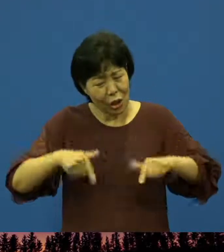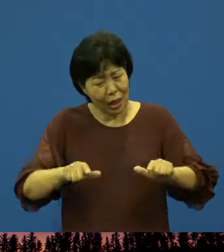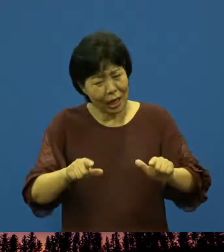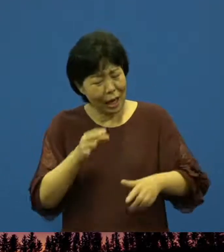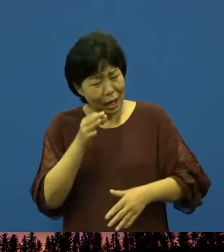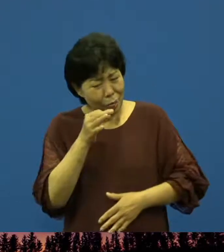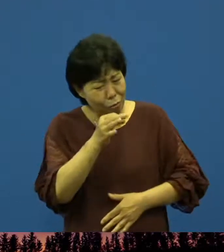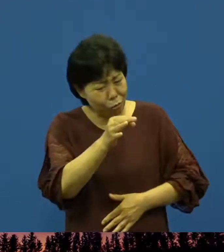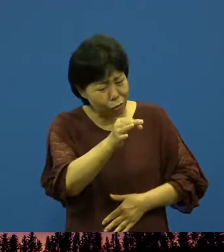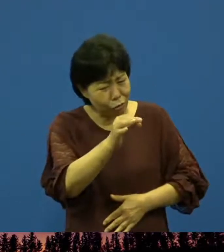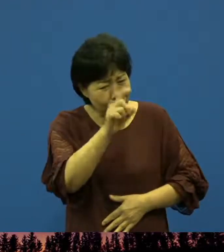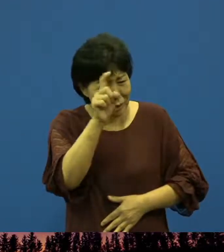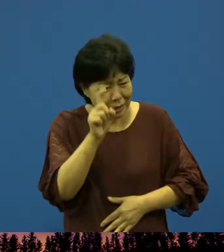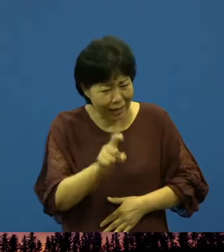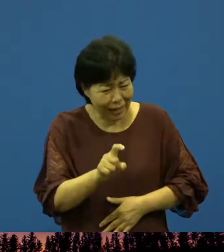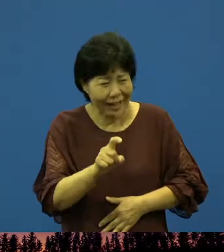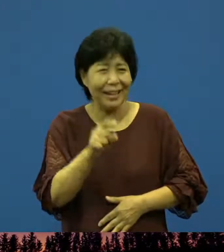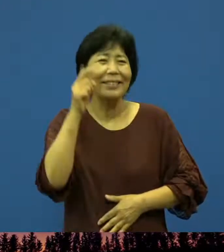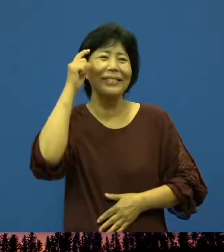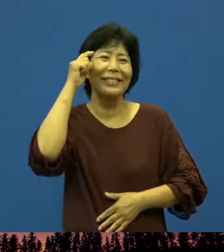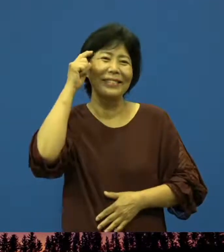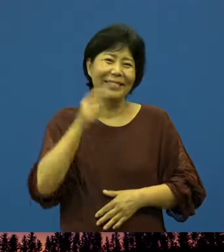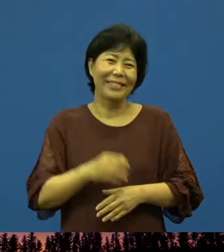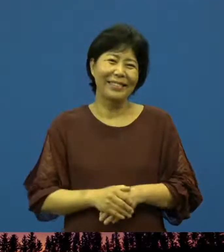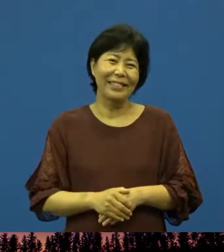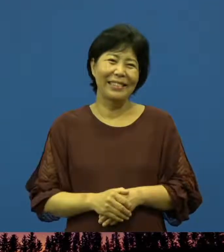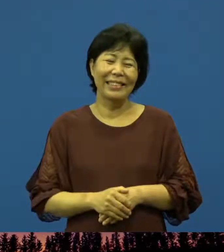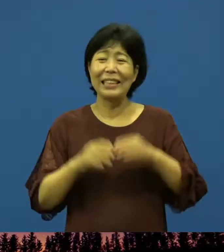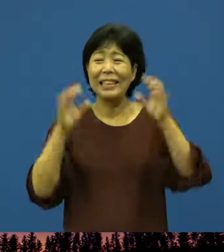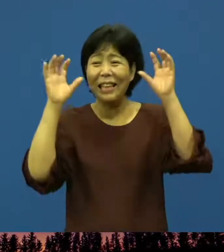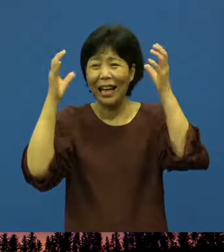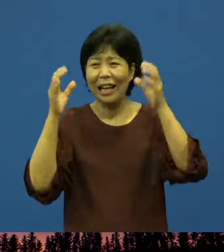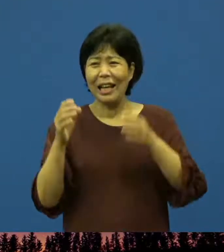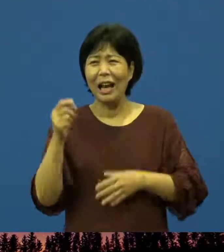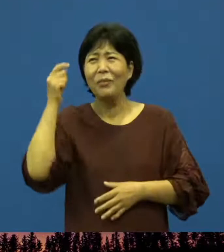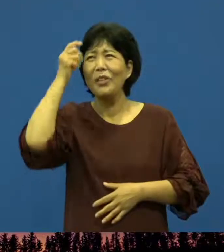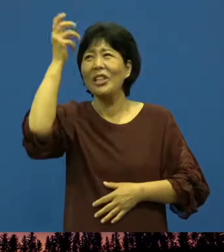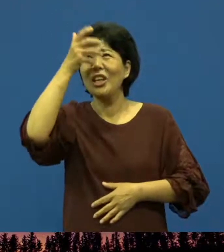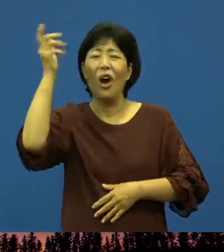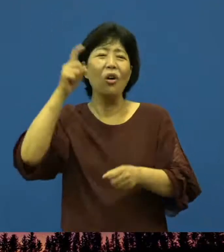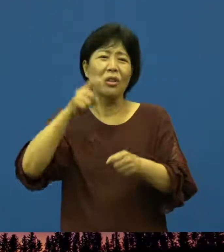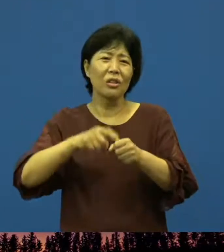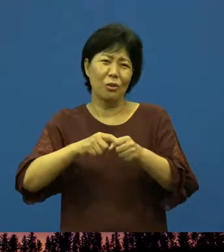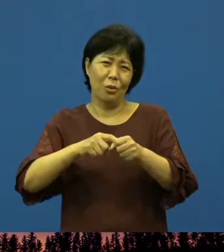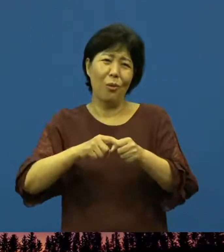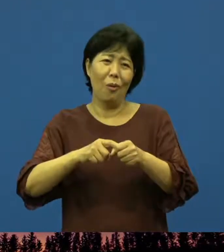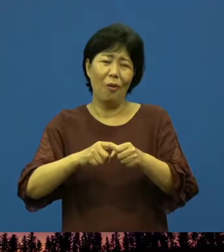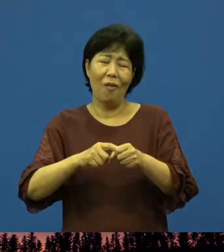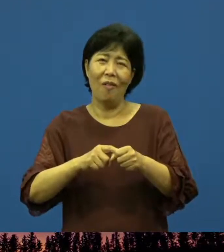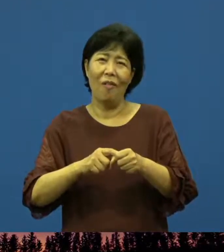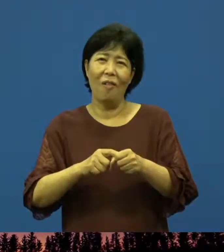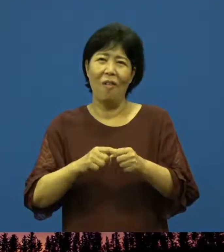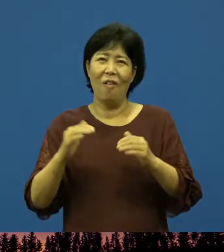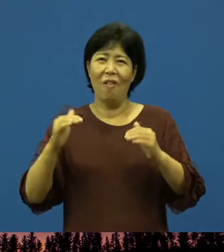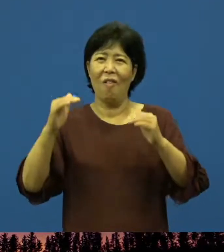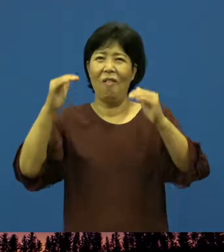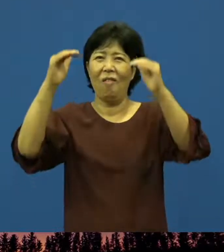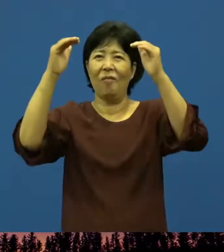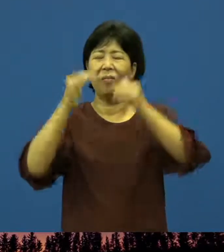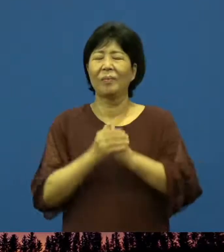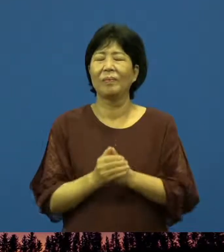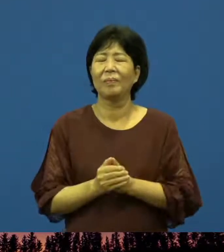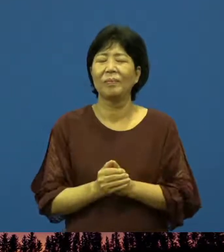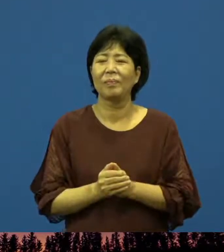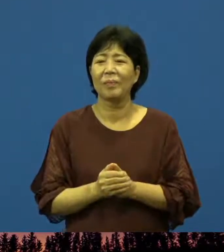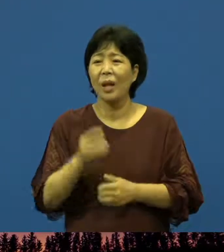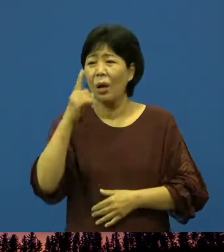어마어마하게 끌어내려가고 기도하고 그 아이의 영성이 그 안에 들어가겠죠. 그런데 어떤 경우에는